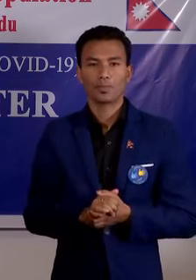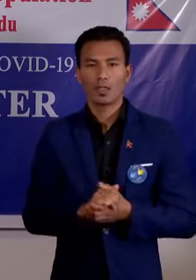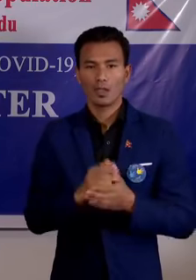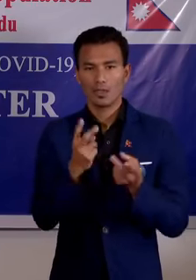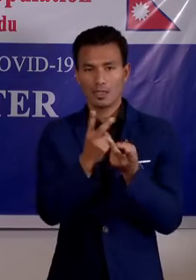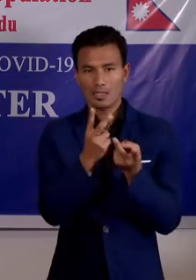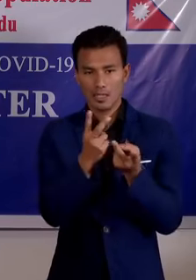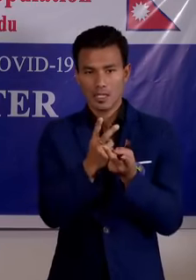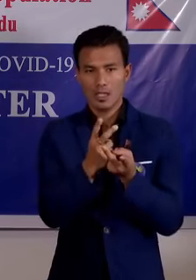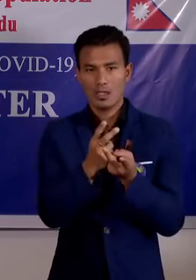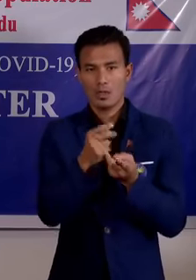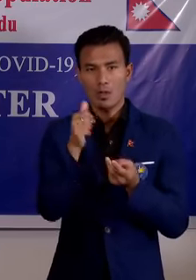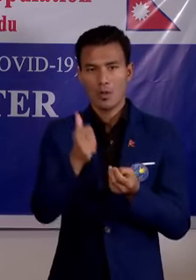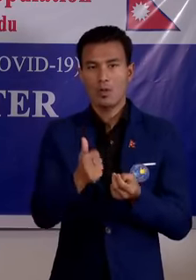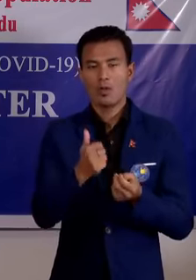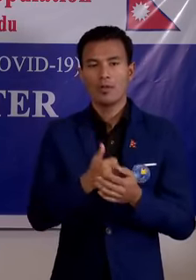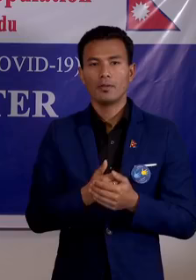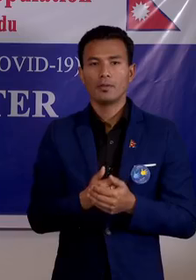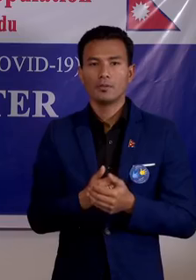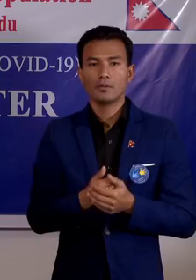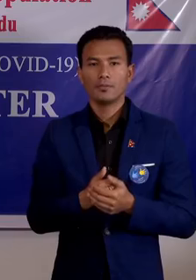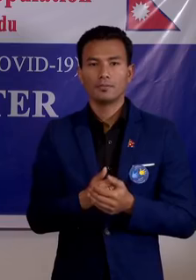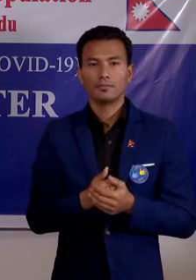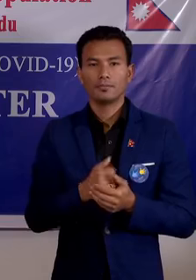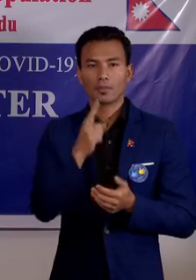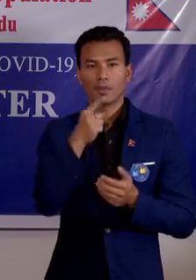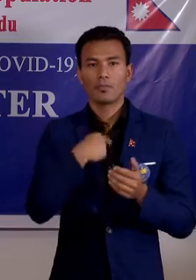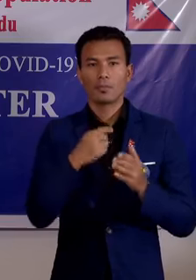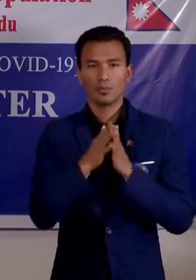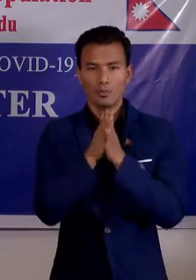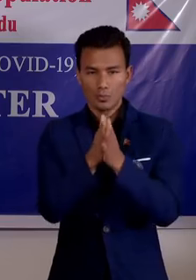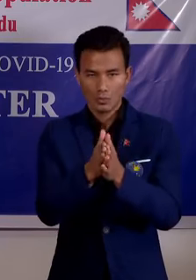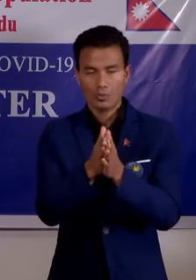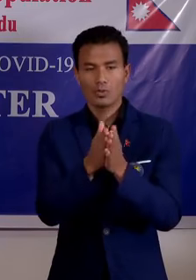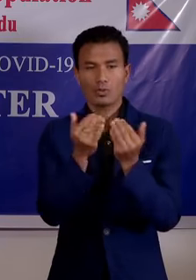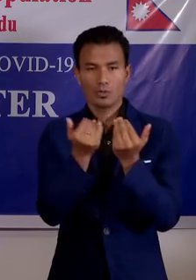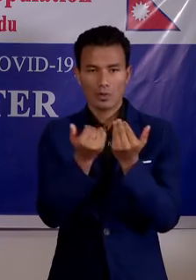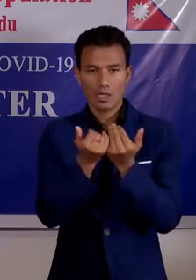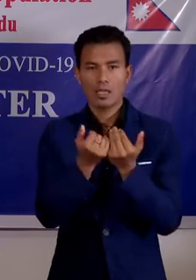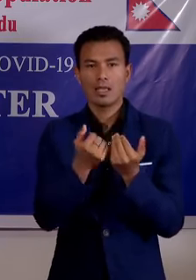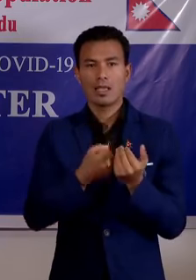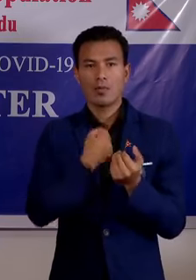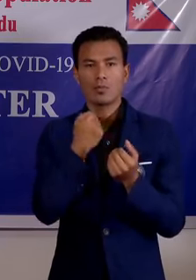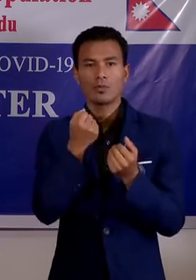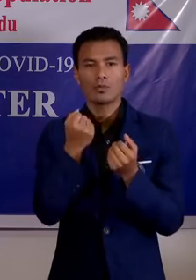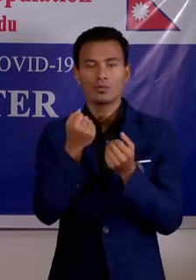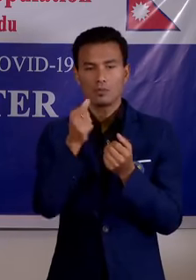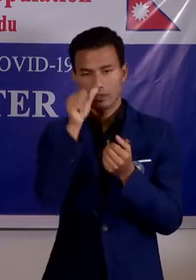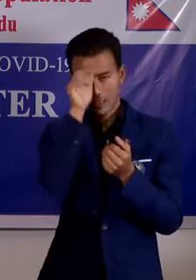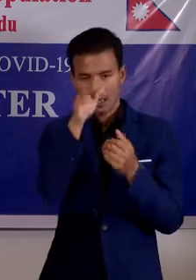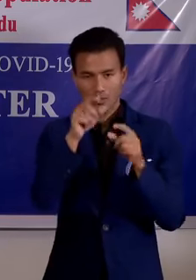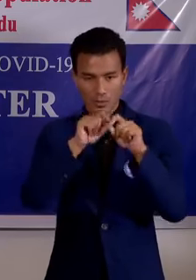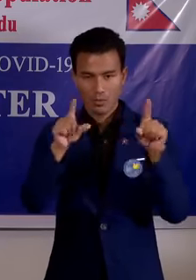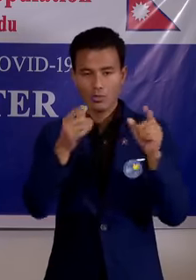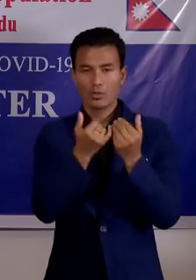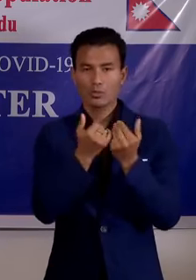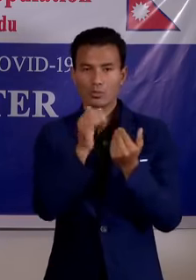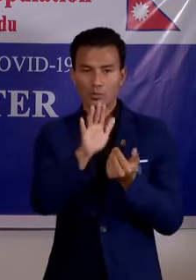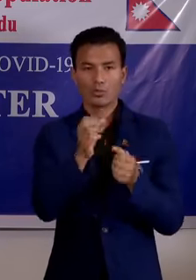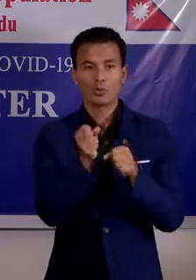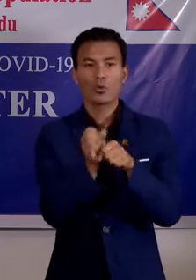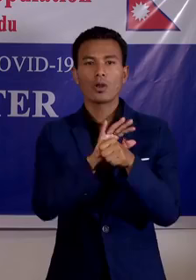त्यसै गरी म अब एउटा अनुरोधबाट आफ्नो अपडेट अन्त्य गर्न चाहन्छु।